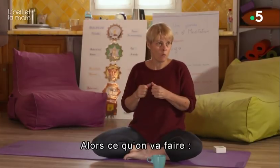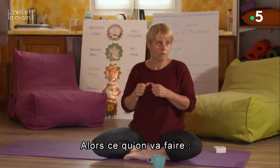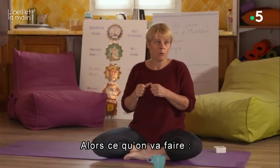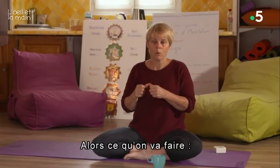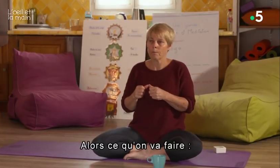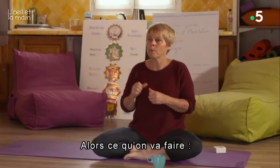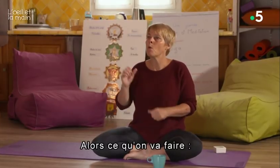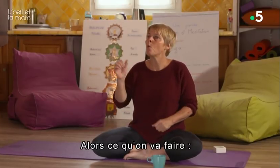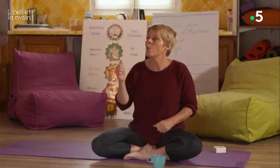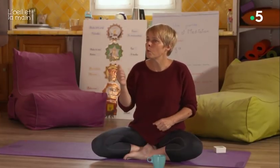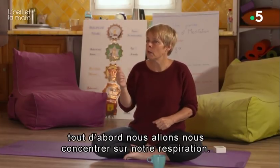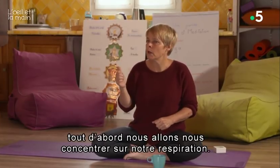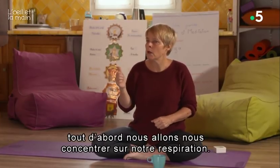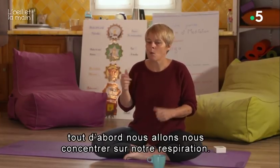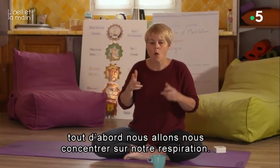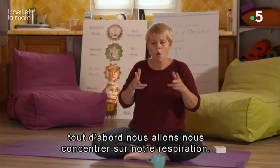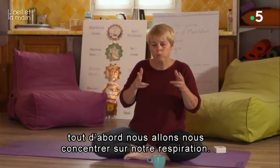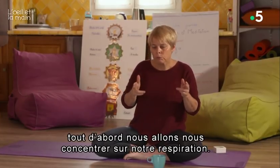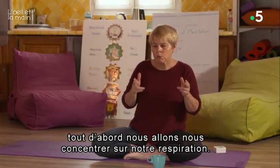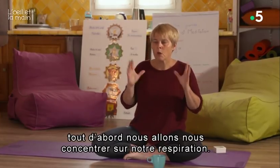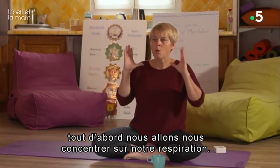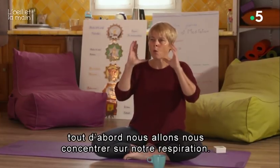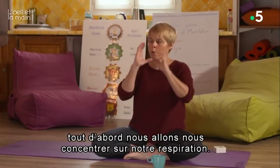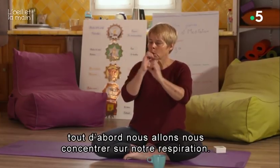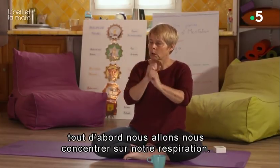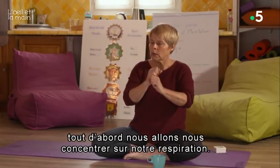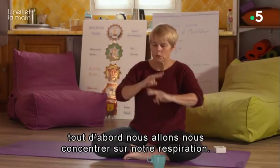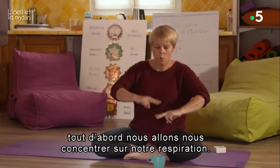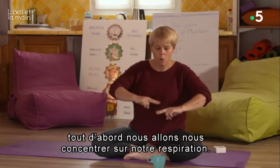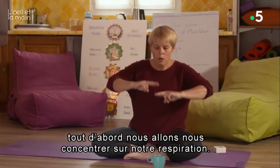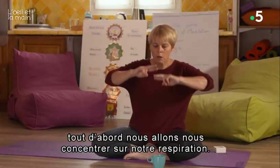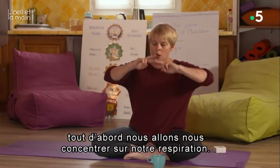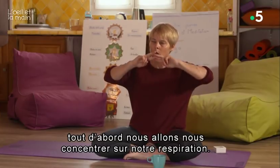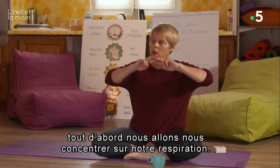Alors ce qu'on va faire, tout d'abord nous allons nous concentrer sur notre respiration.